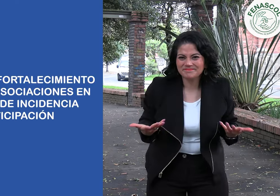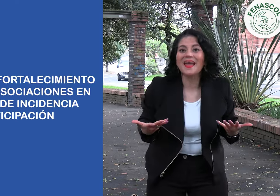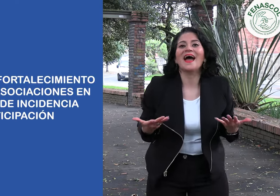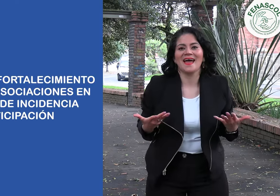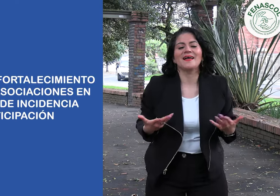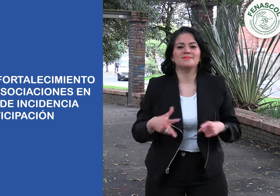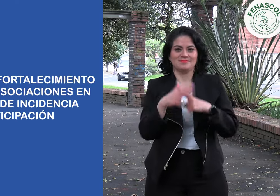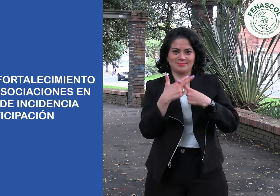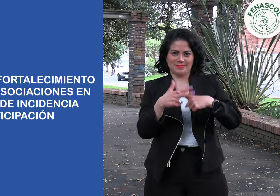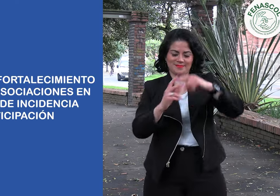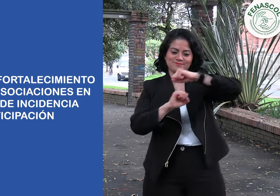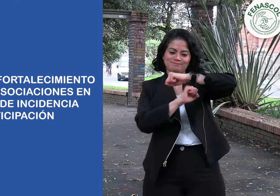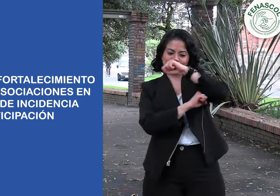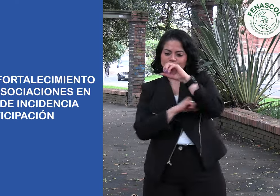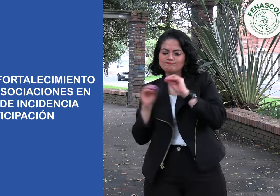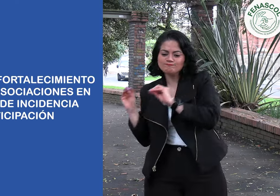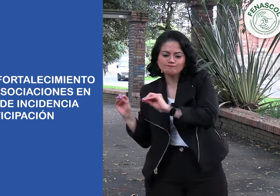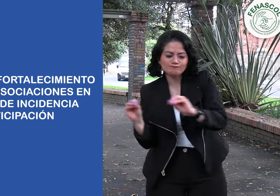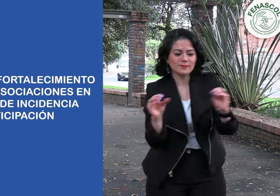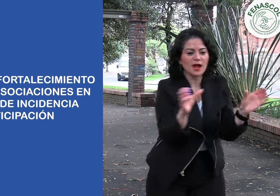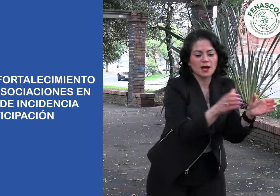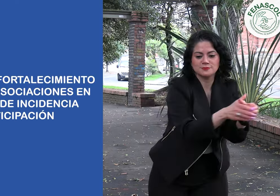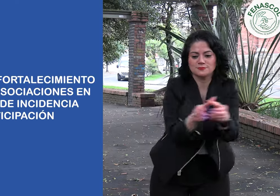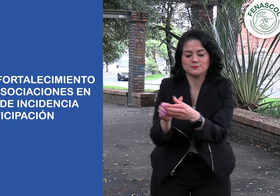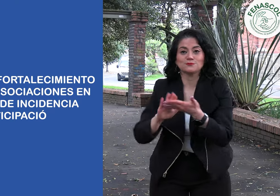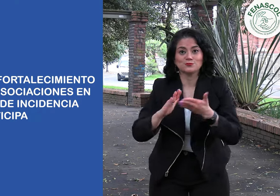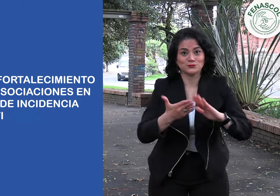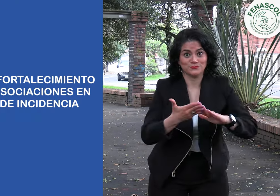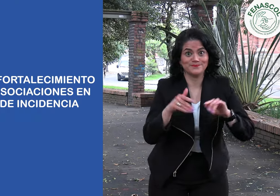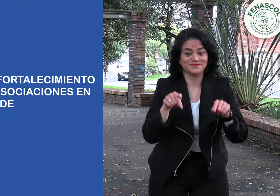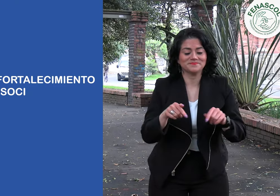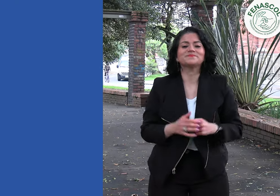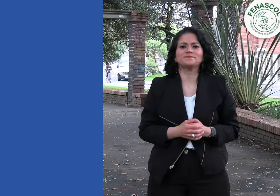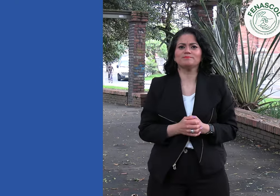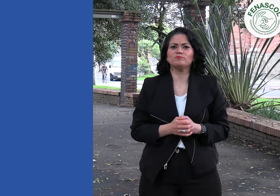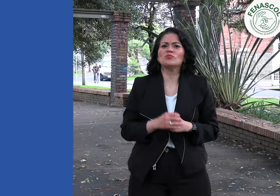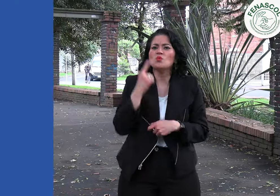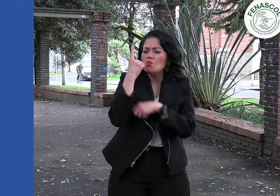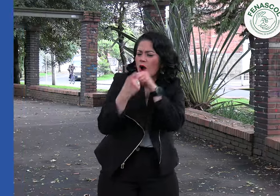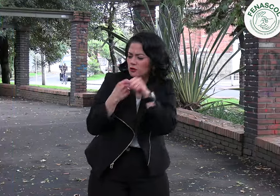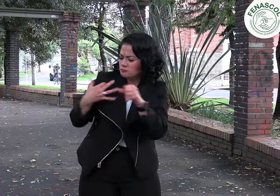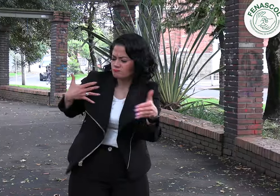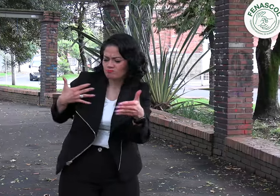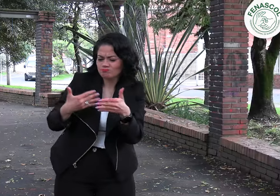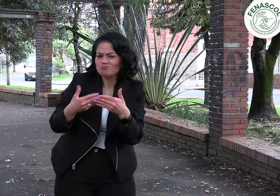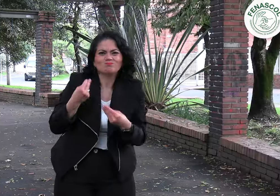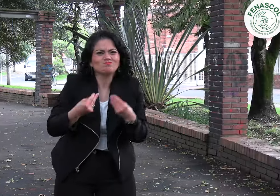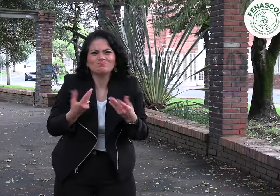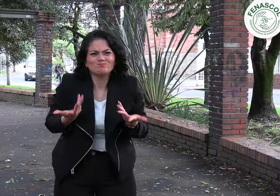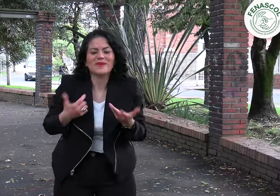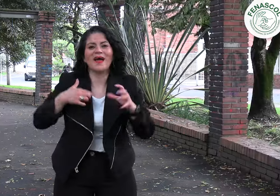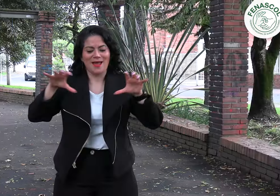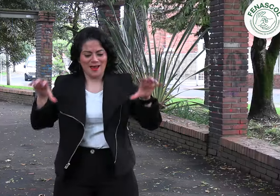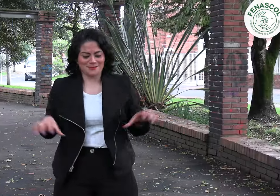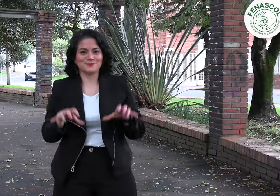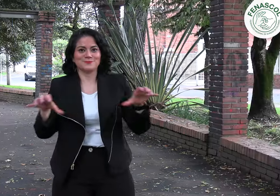Taller de Fortalecimiento para las Asociaciones en Acciones de Incidencia y Participación Acciones del año 2023